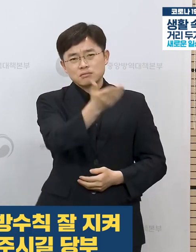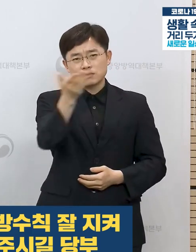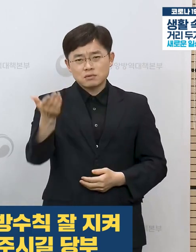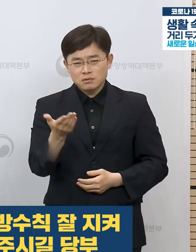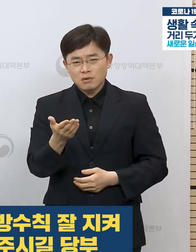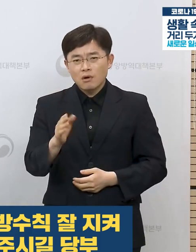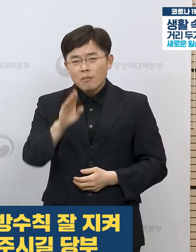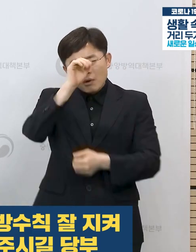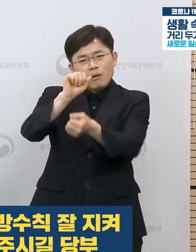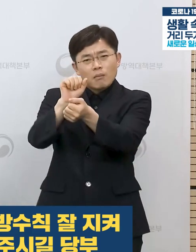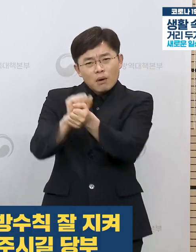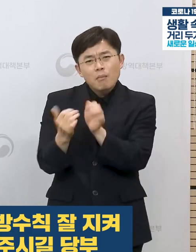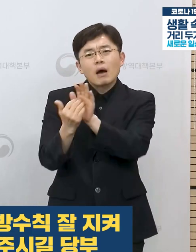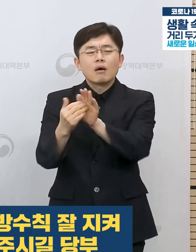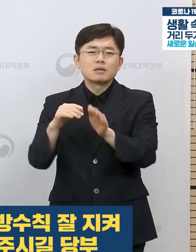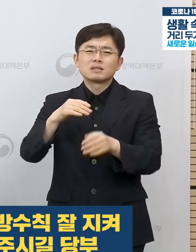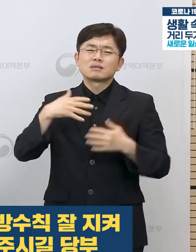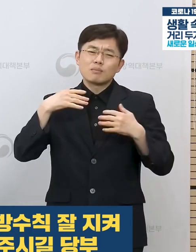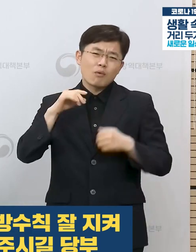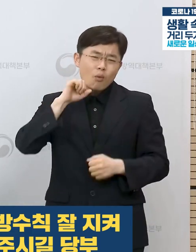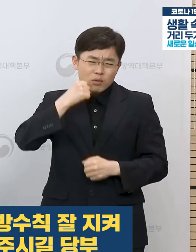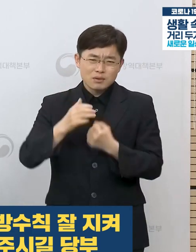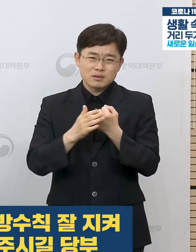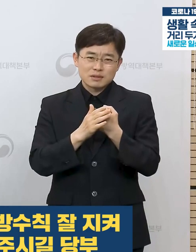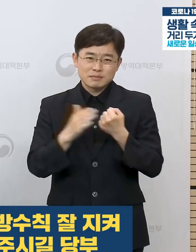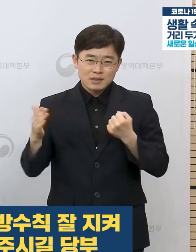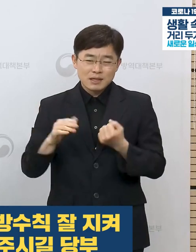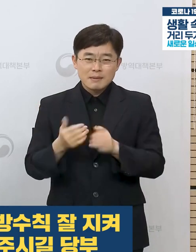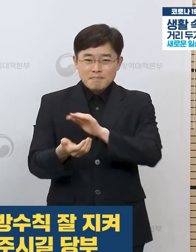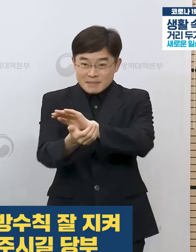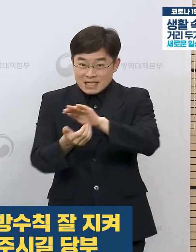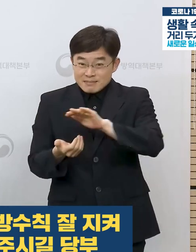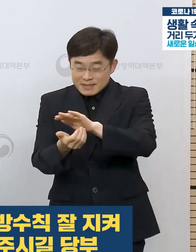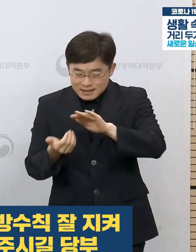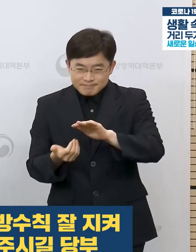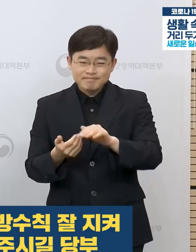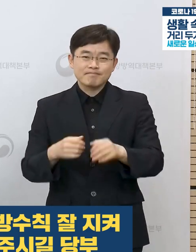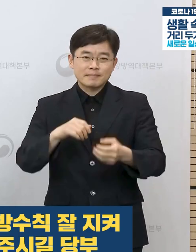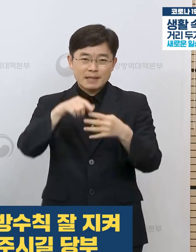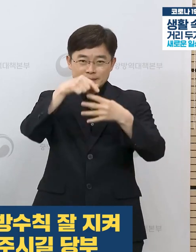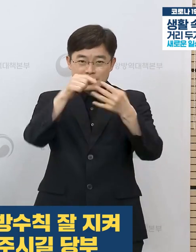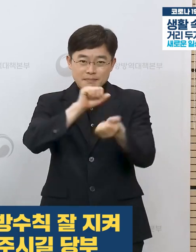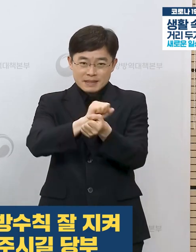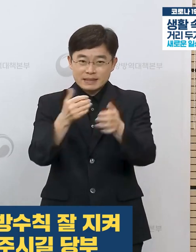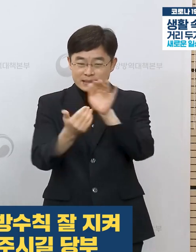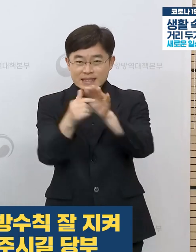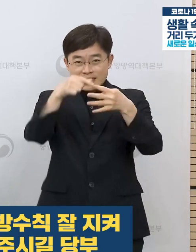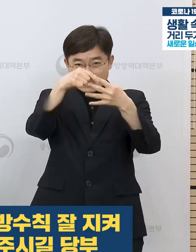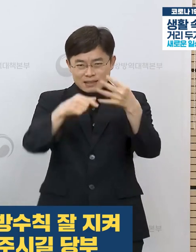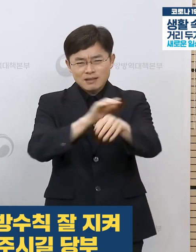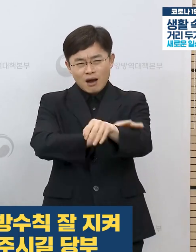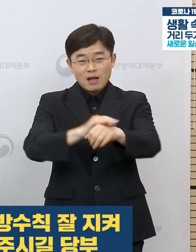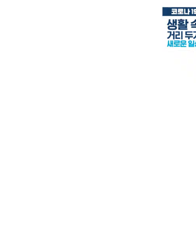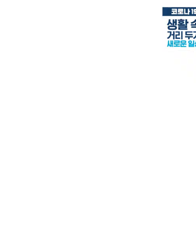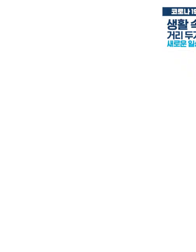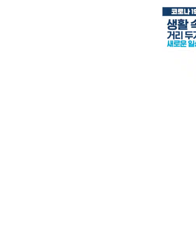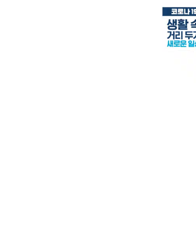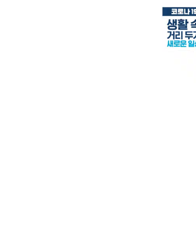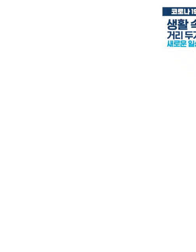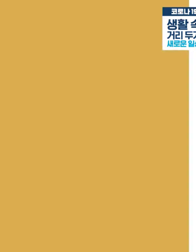어르신들께서도 이러한 예방수칙을 잘 지켜주셔서 건강한 주말을 보내시기를 당부를 드립니다.